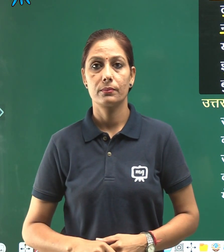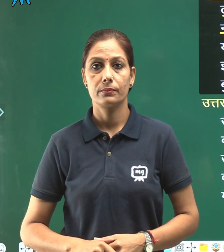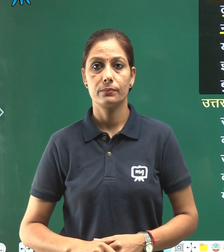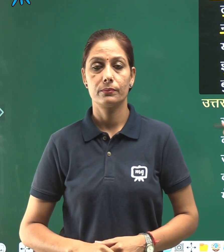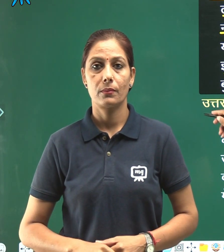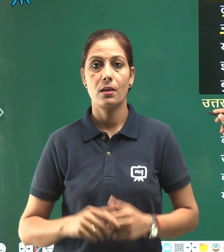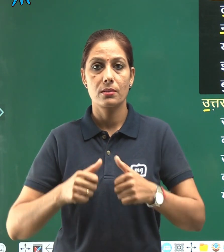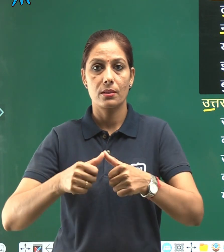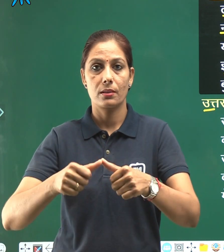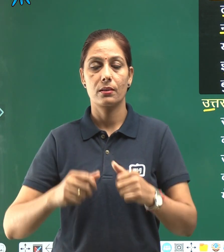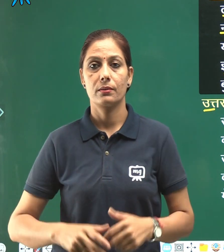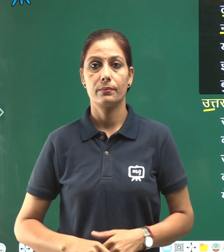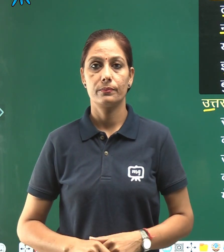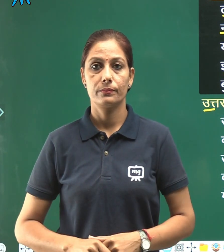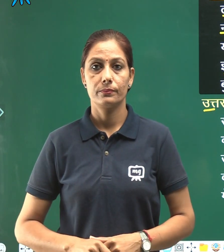उत्तर है,